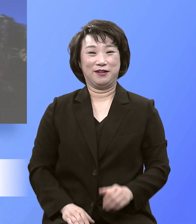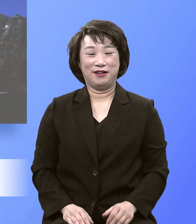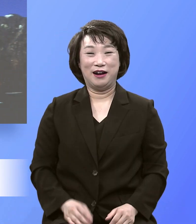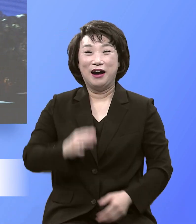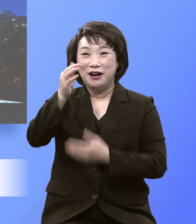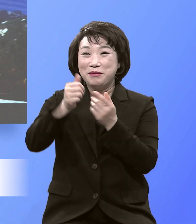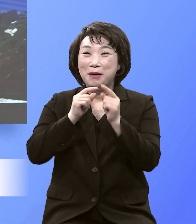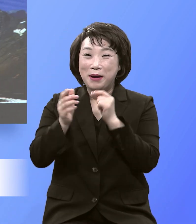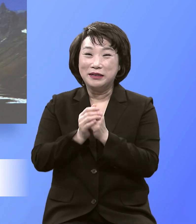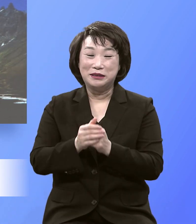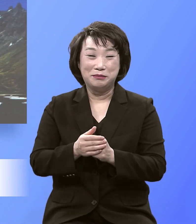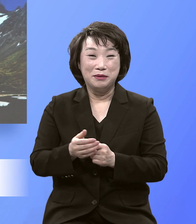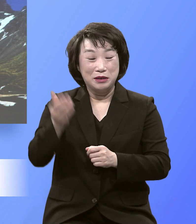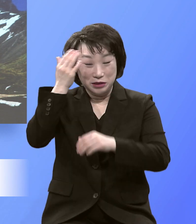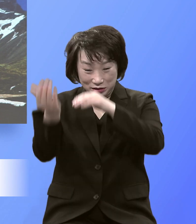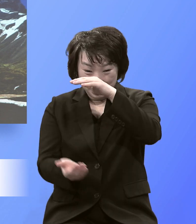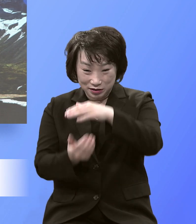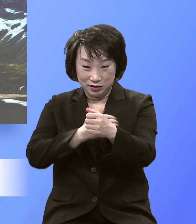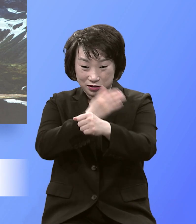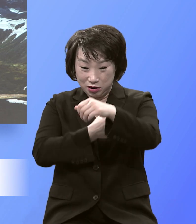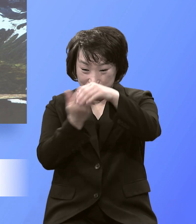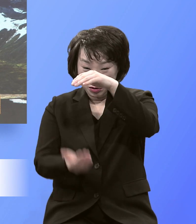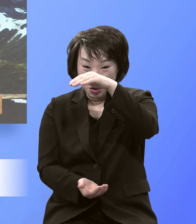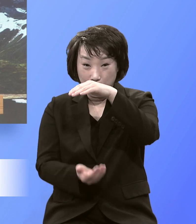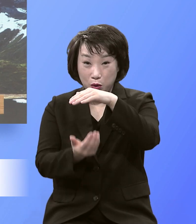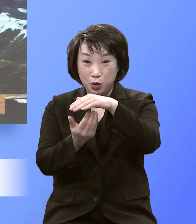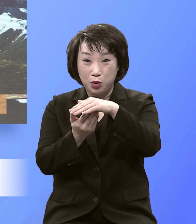하나님 말씀은 전지하고 전능하신